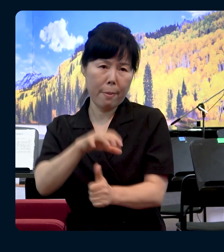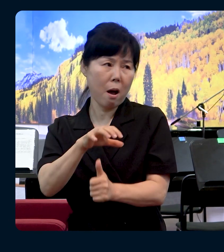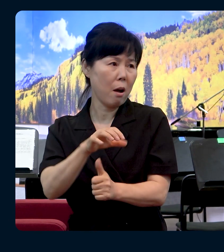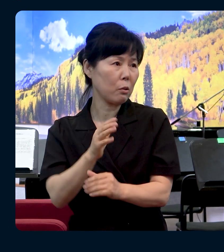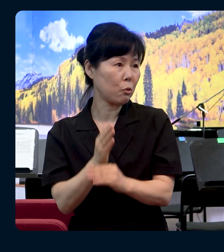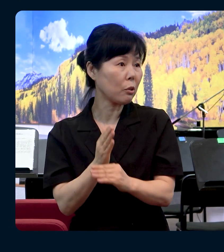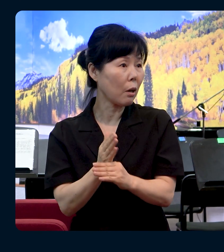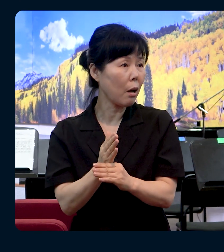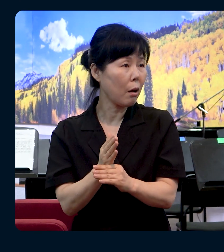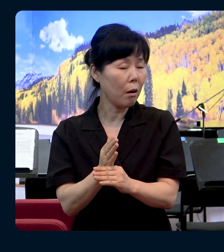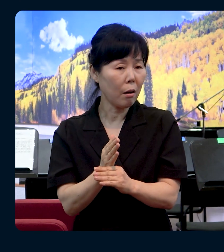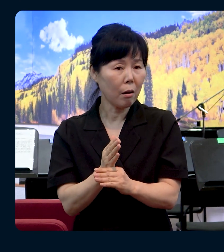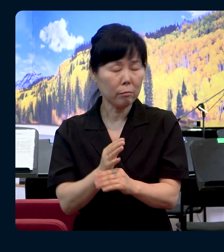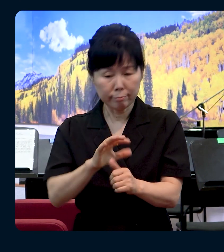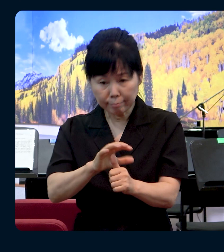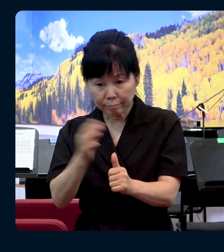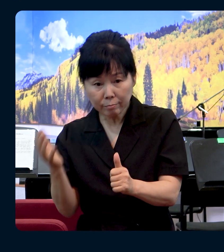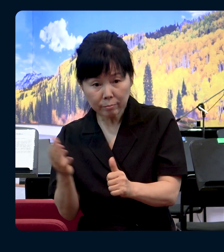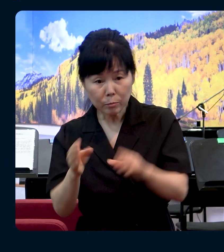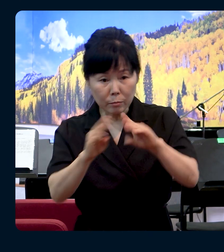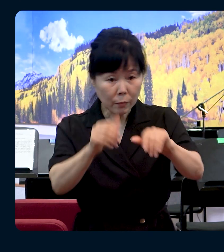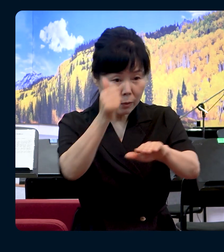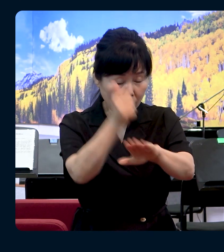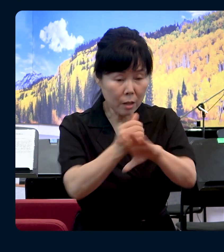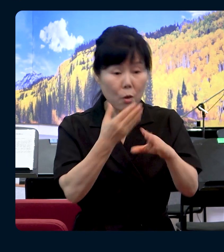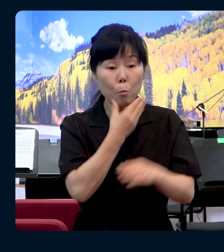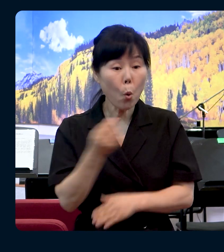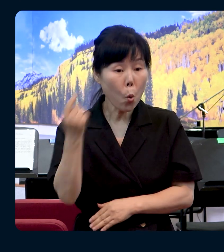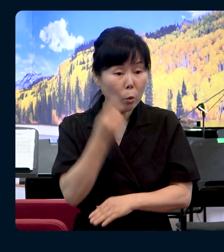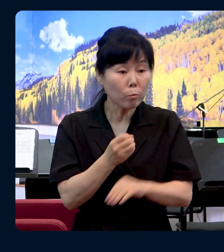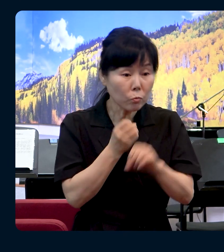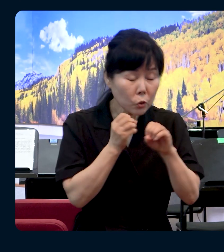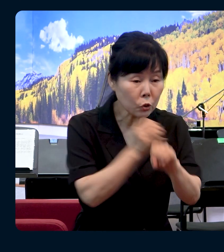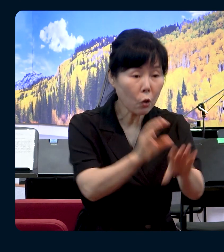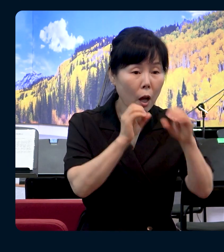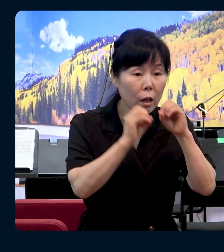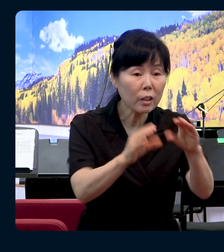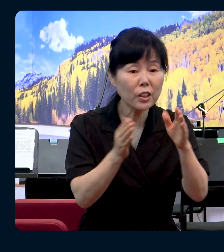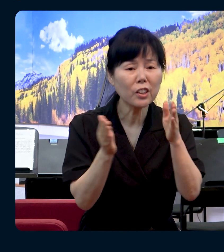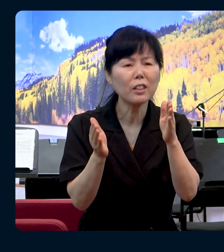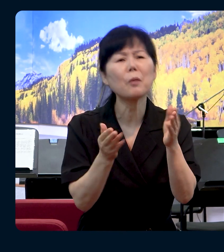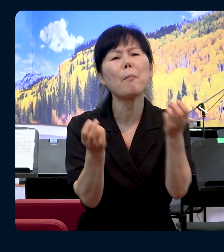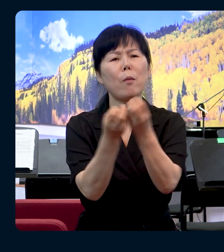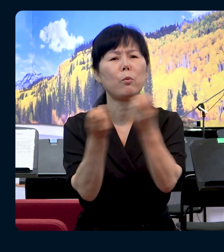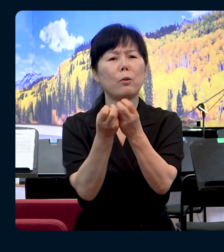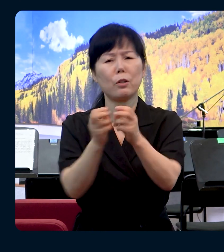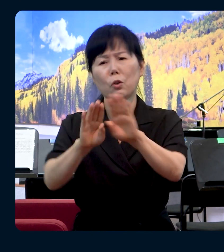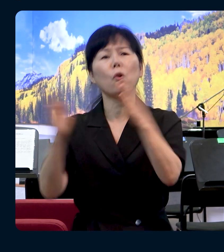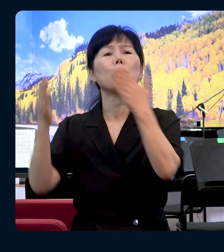그런데 여기서 나가서 땅 끝까지 복음 전하는 그 길을 주께서 열어주시도록